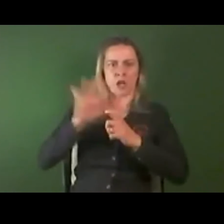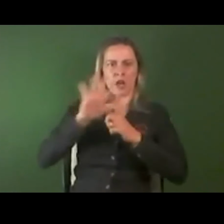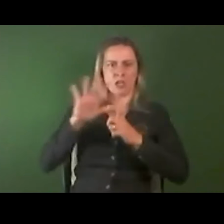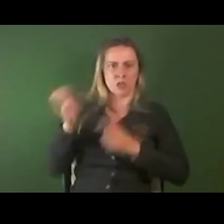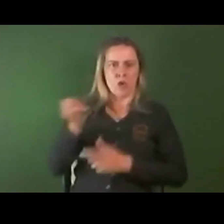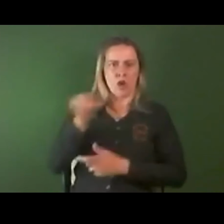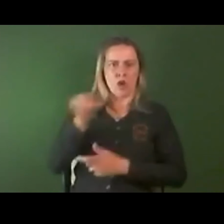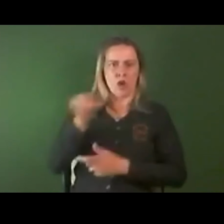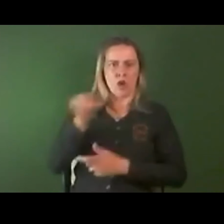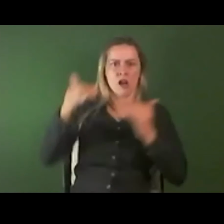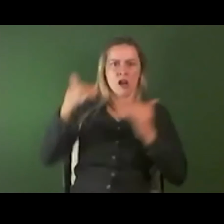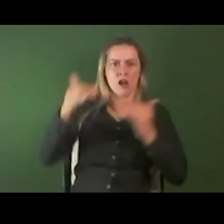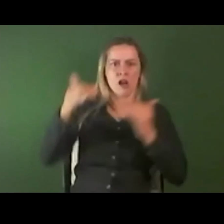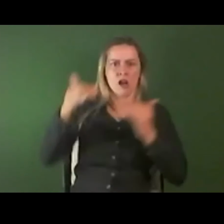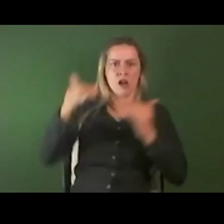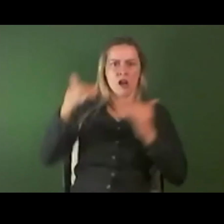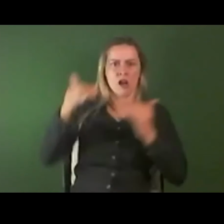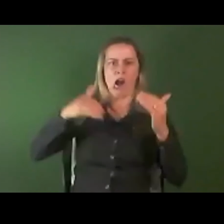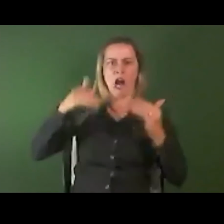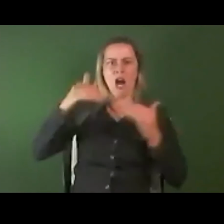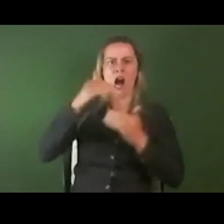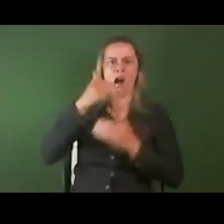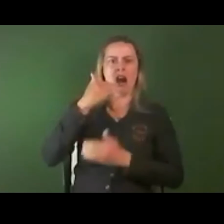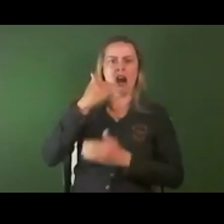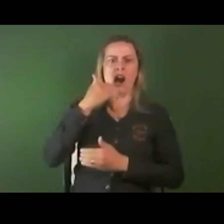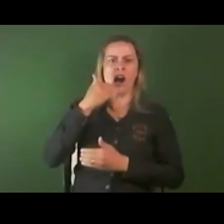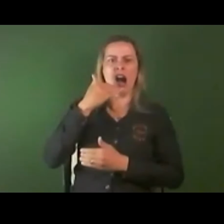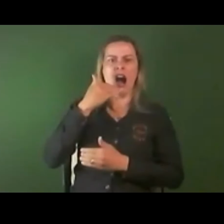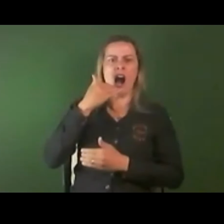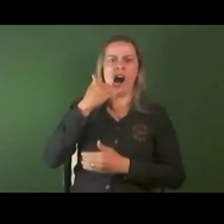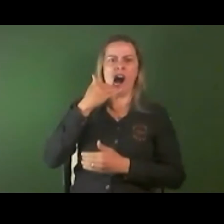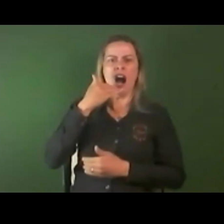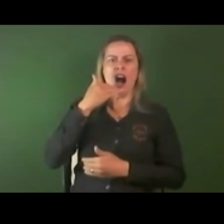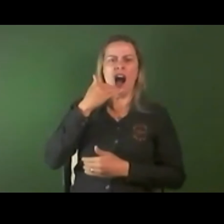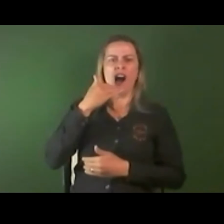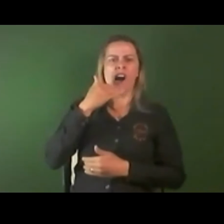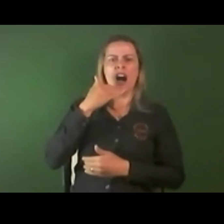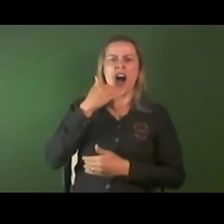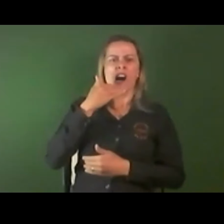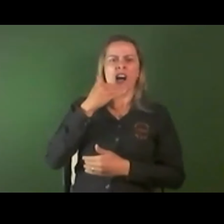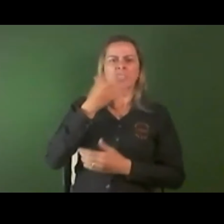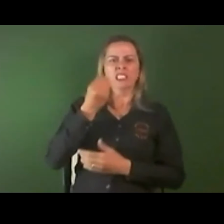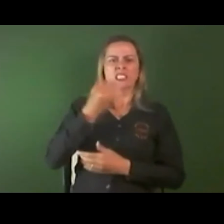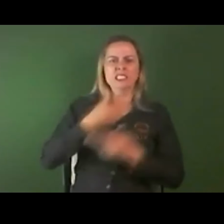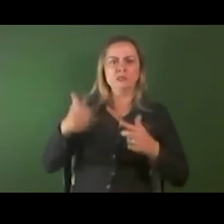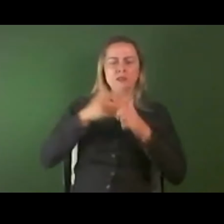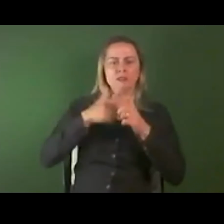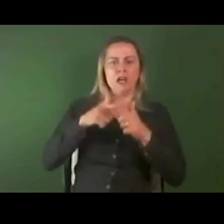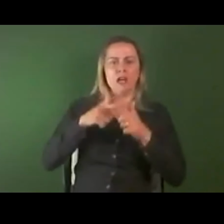vai gerar uma instabilidade visual. Então, você tem os furos do fotograma aqui.